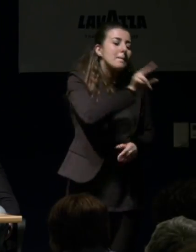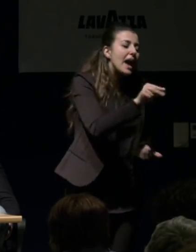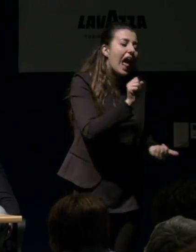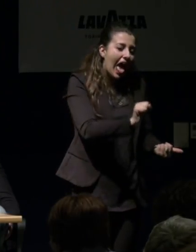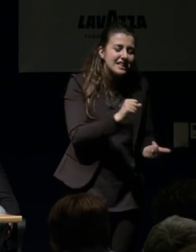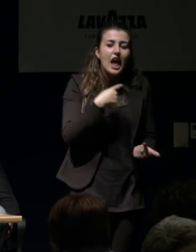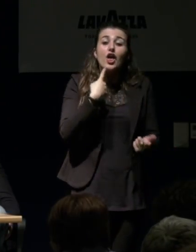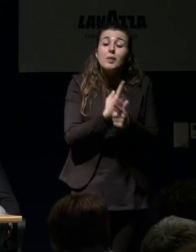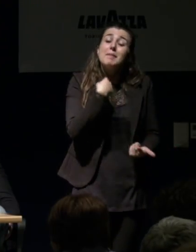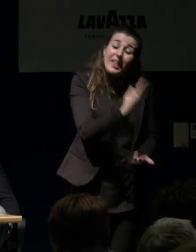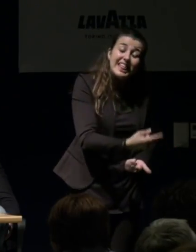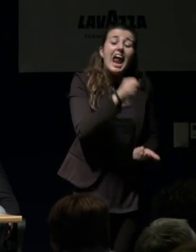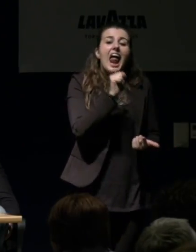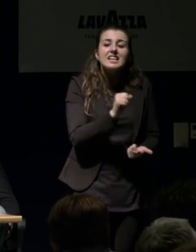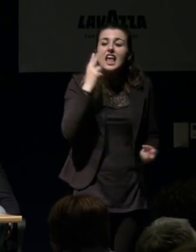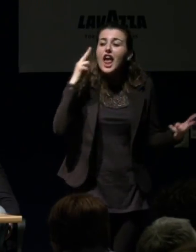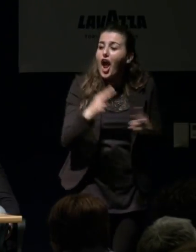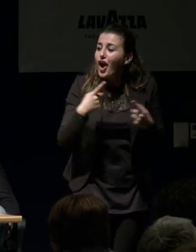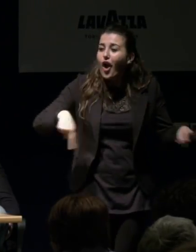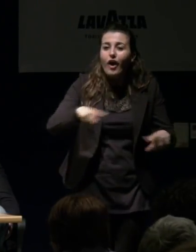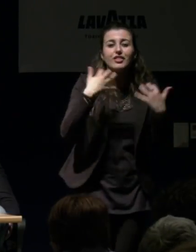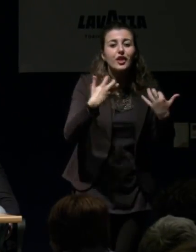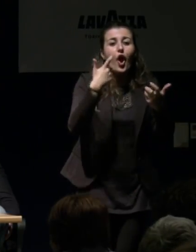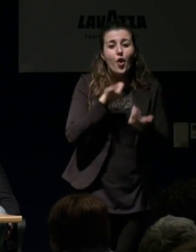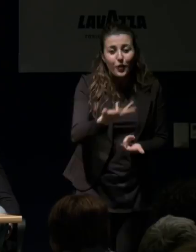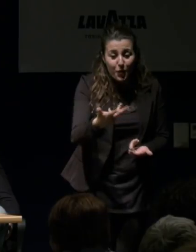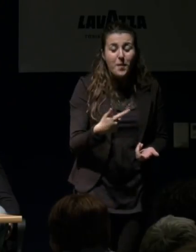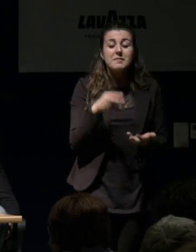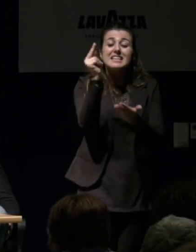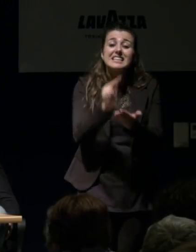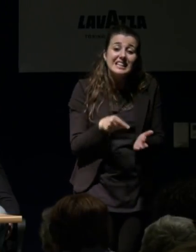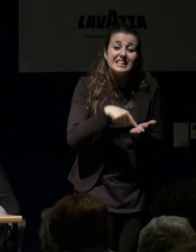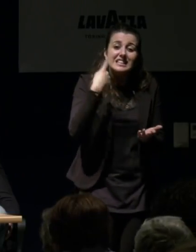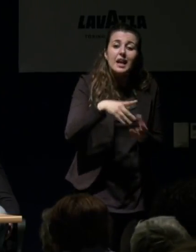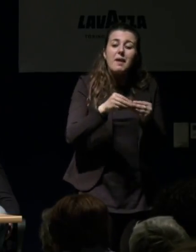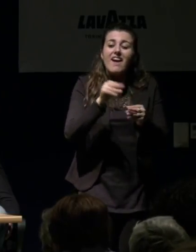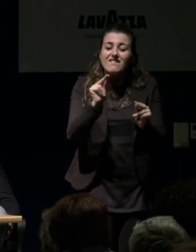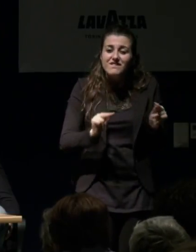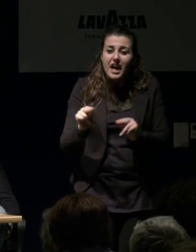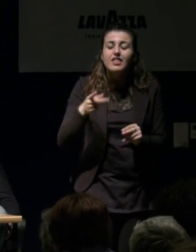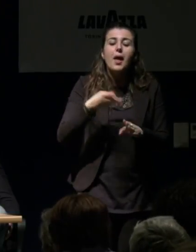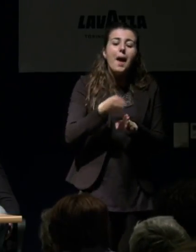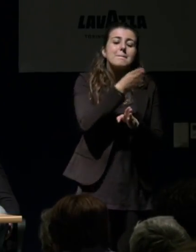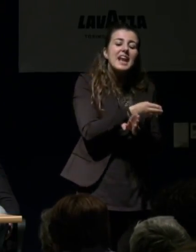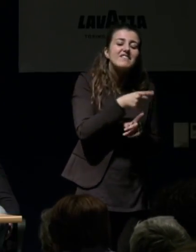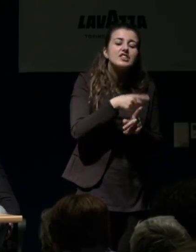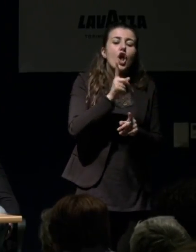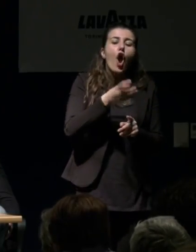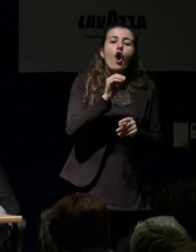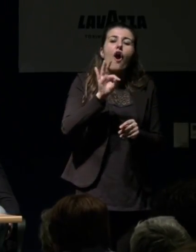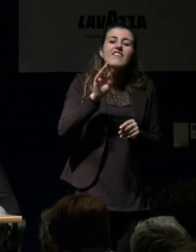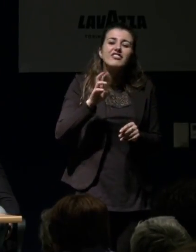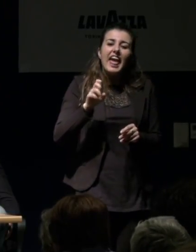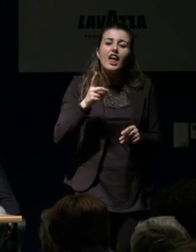c'era all'incontro su di lui bisogna dirgli che il lavoro sui suoi scritti è stato fatto così e così e che la prefazione di goffredo fofi diceva